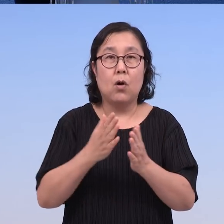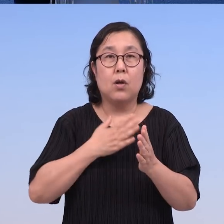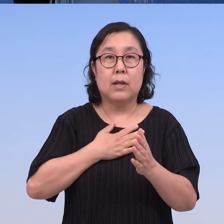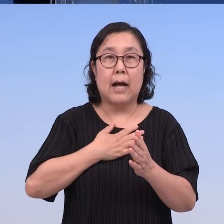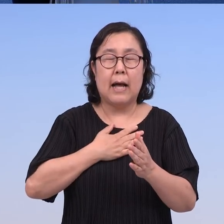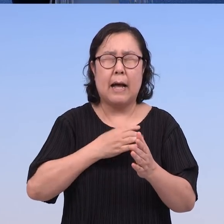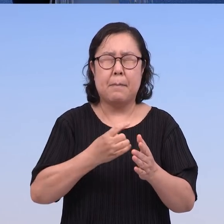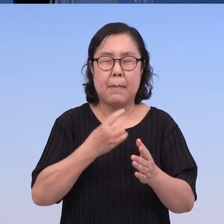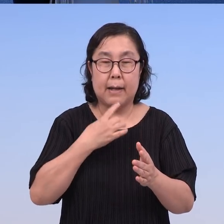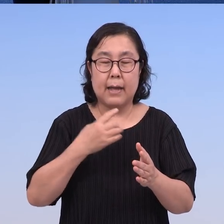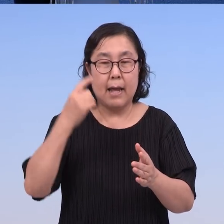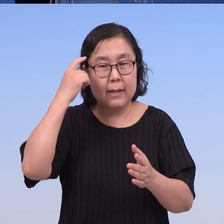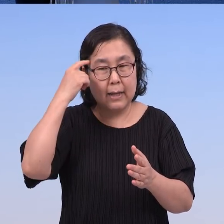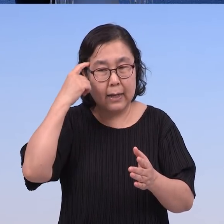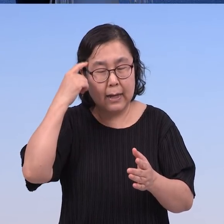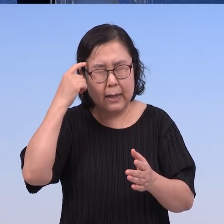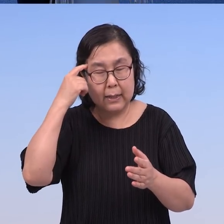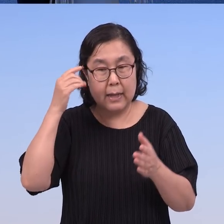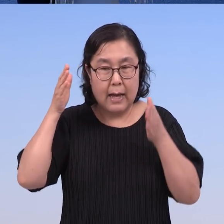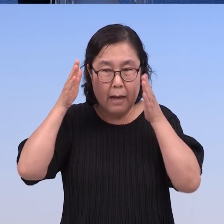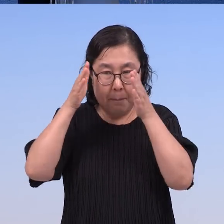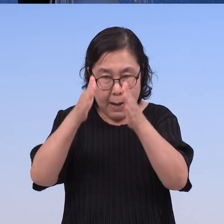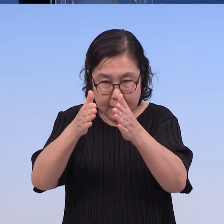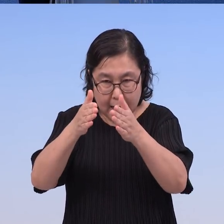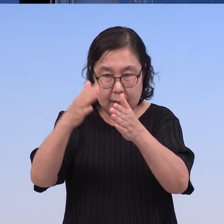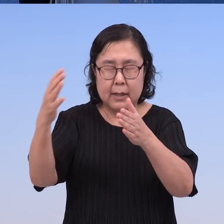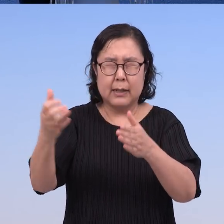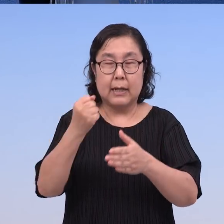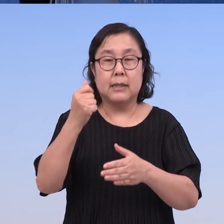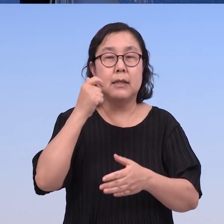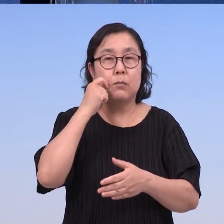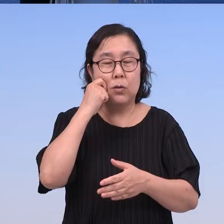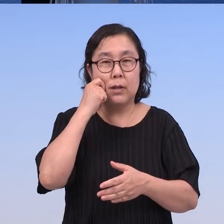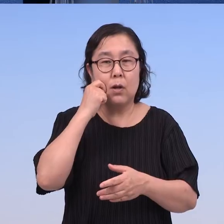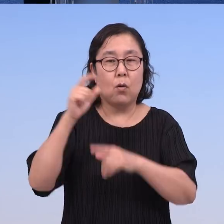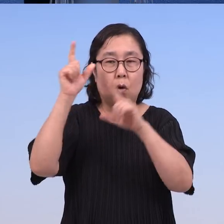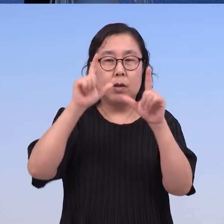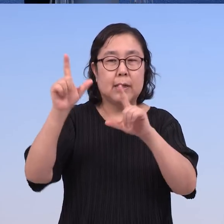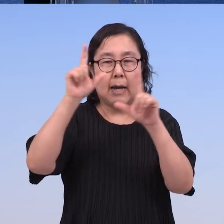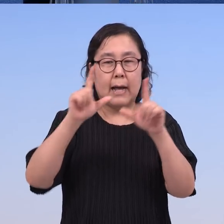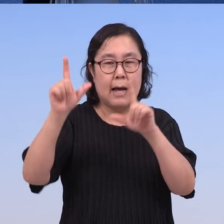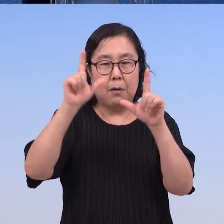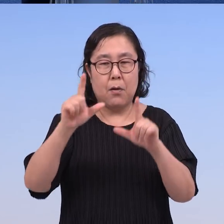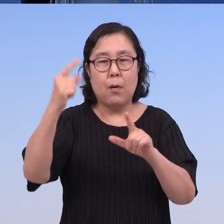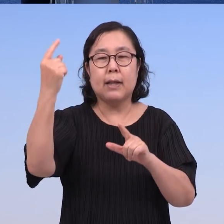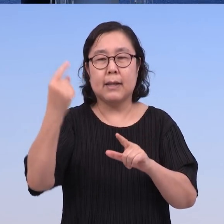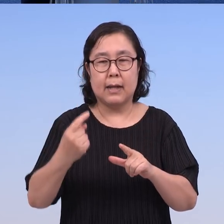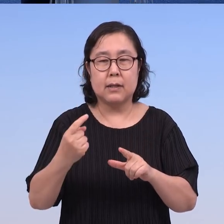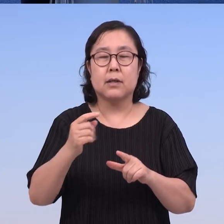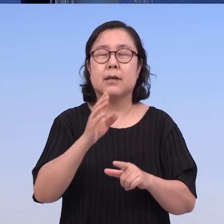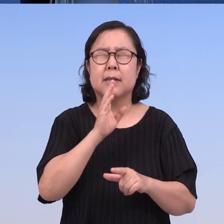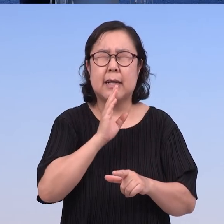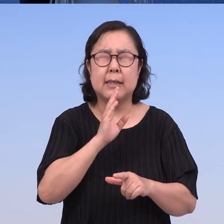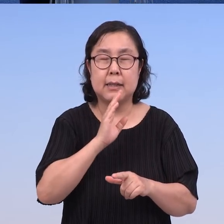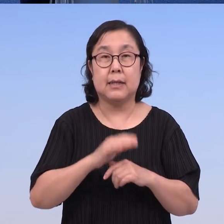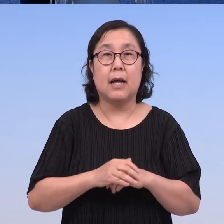아니라 나만의 가치나 방향을 가지지 못하고 살아왔다는 사실이다. 다시 한번